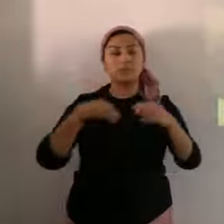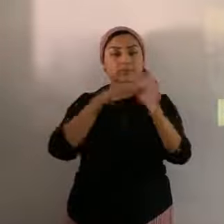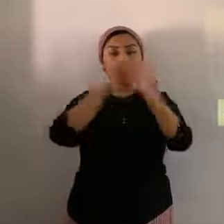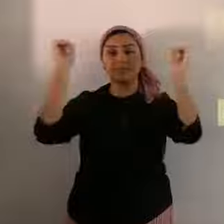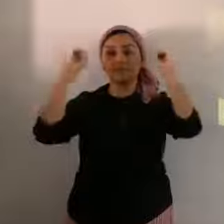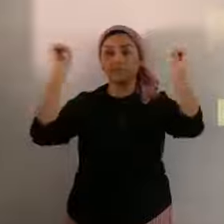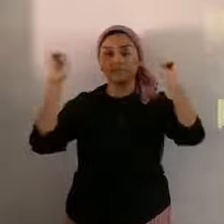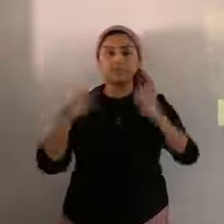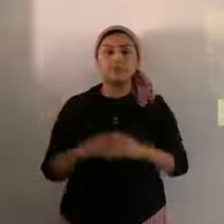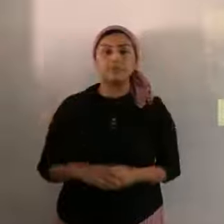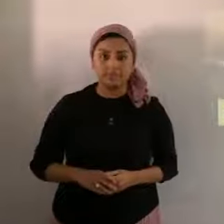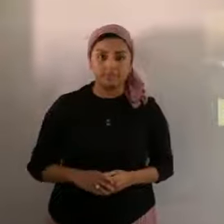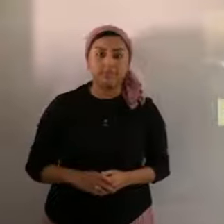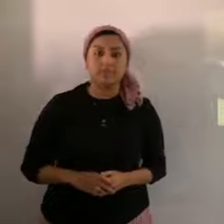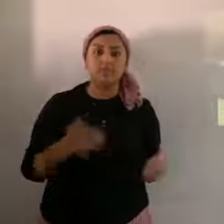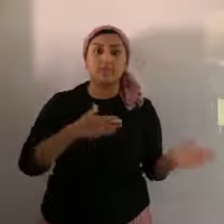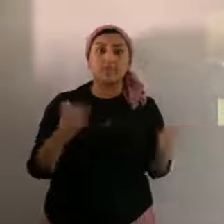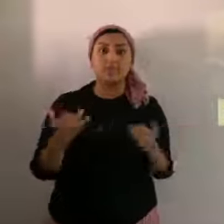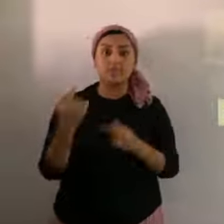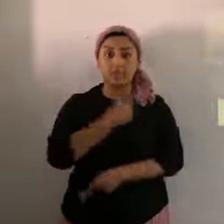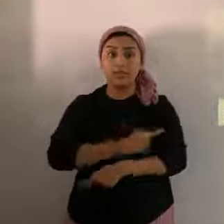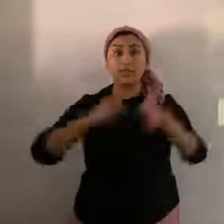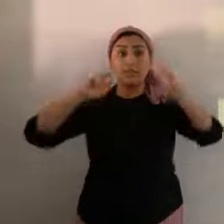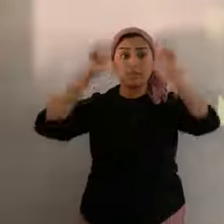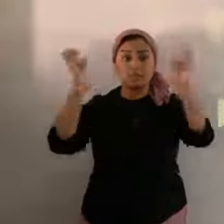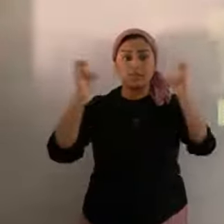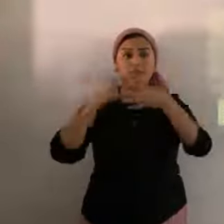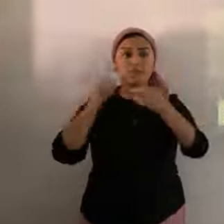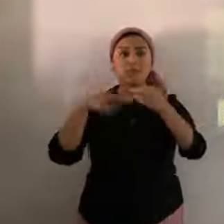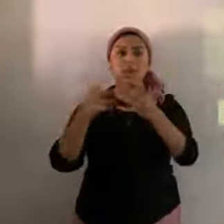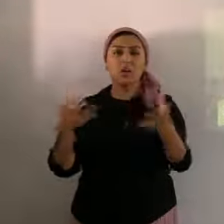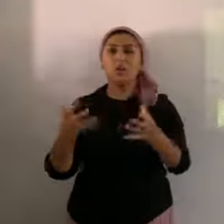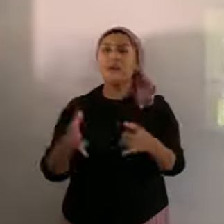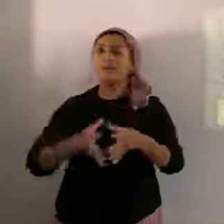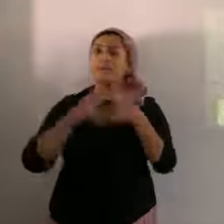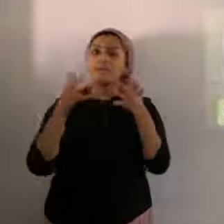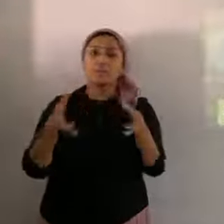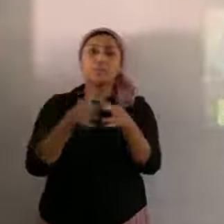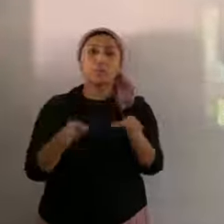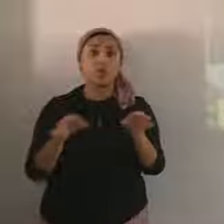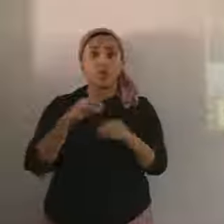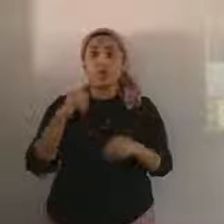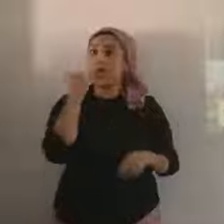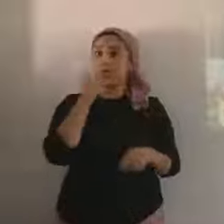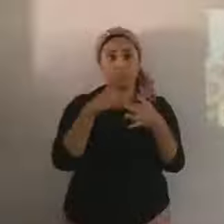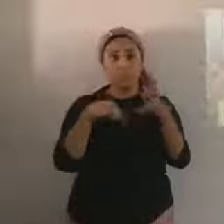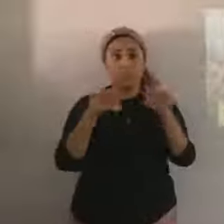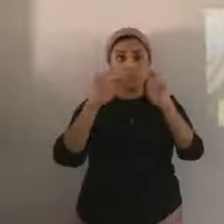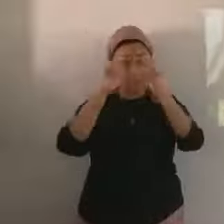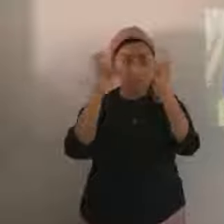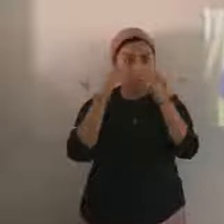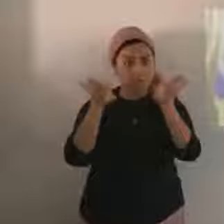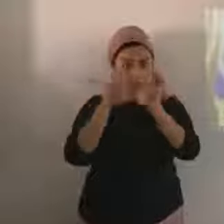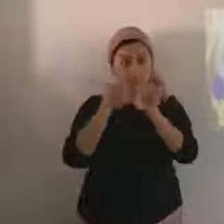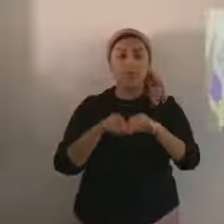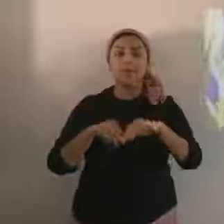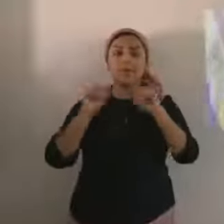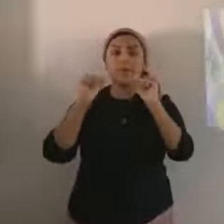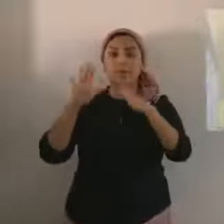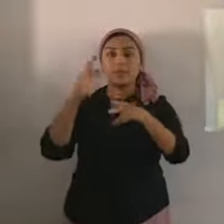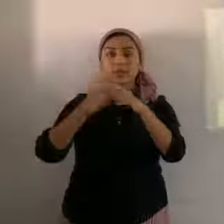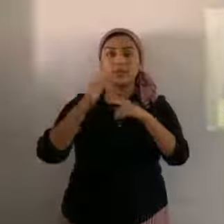del Todopoderoso. El tema del día de hoy es mucho, muy importante. Todos los temas son muy importantes. Bendito es el nombre